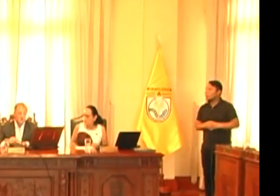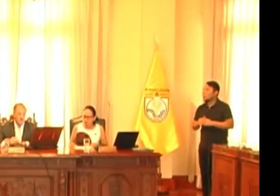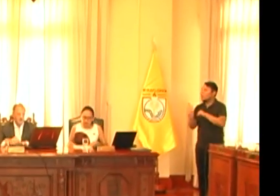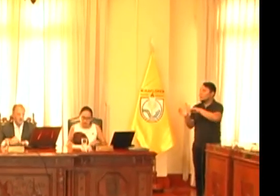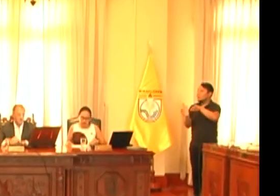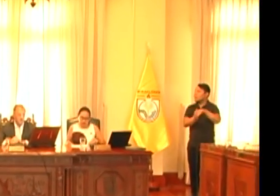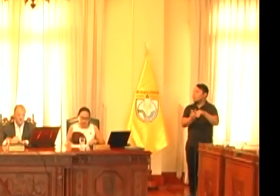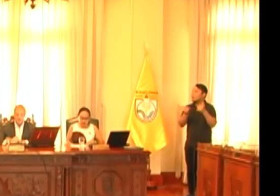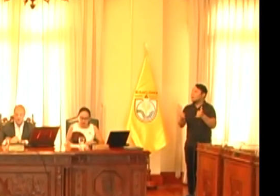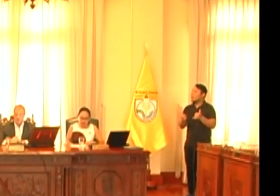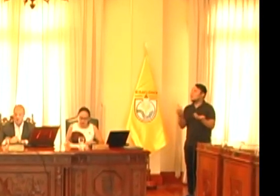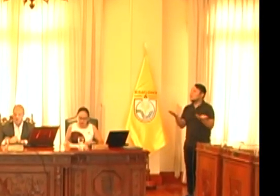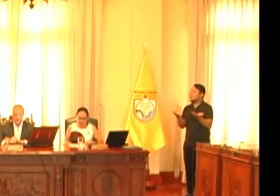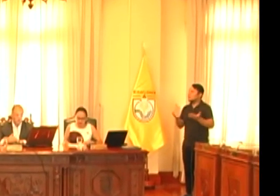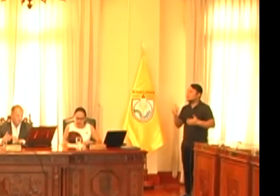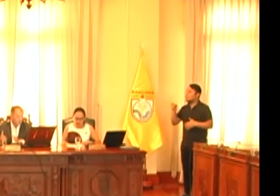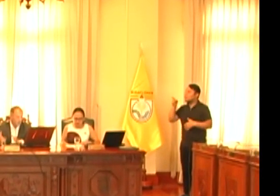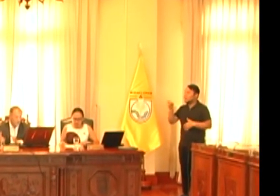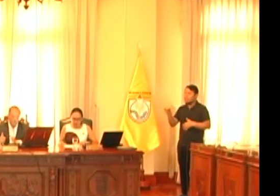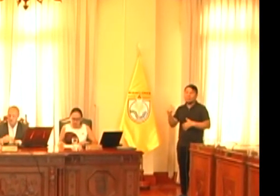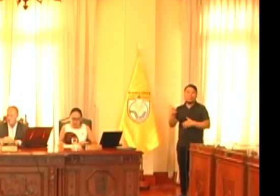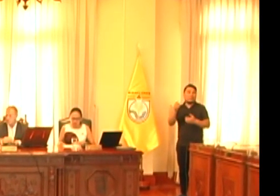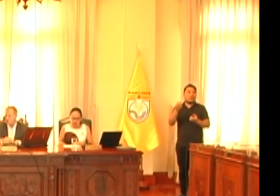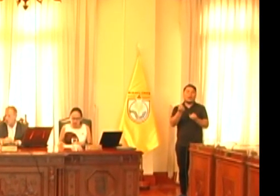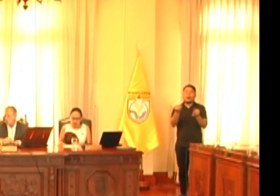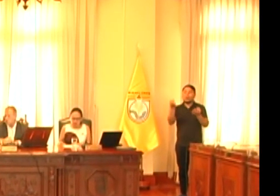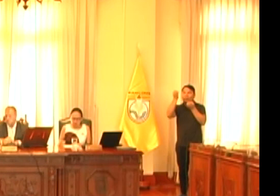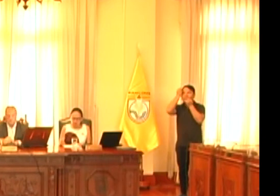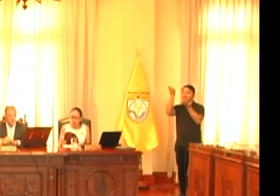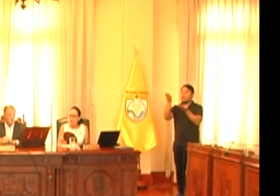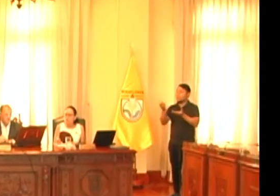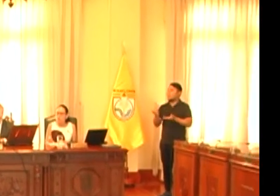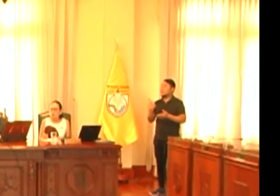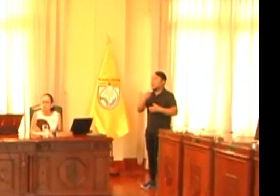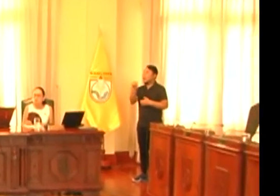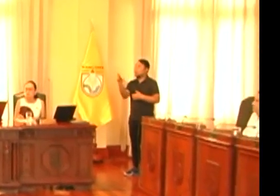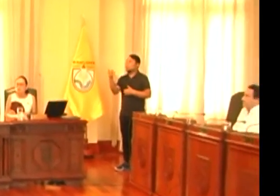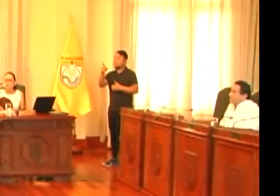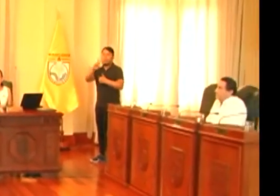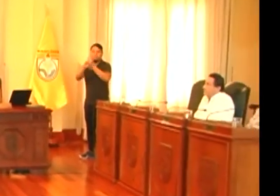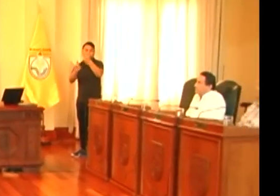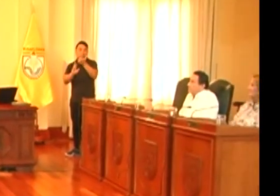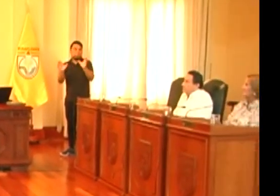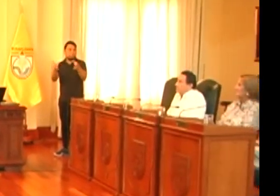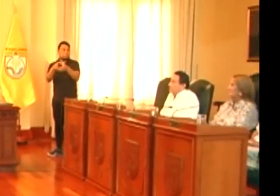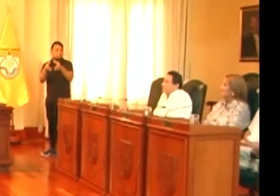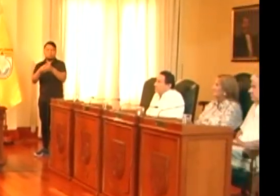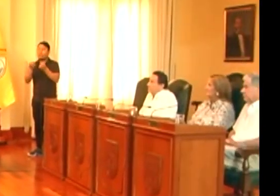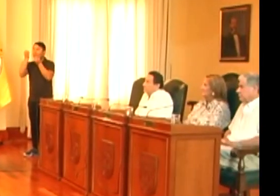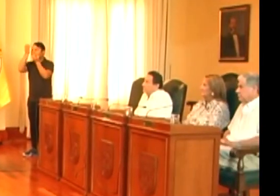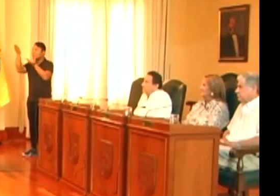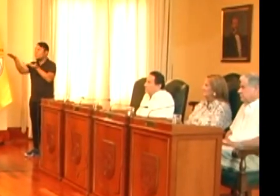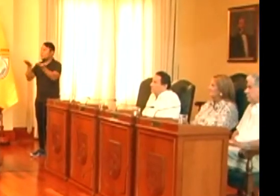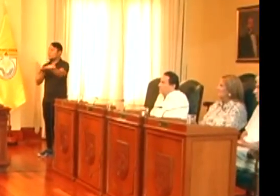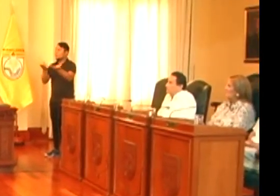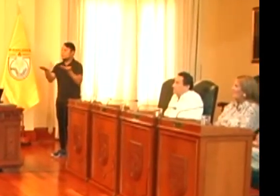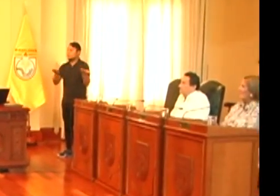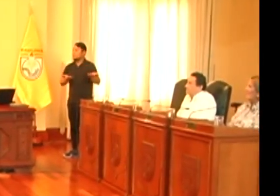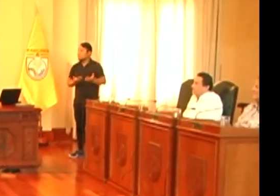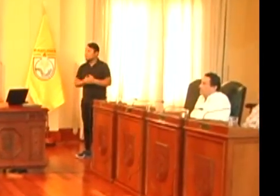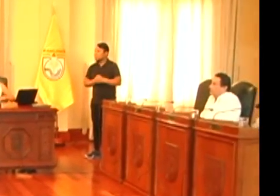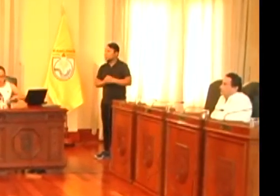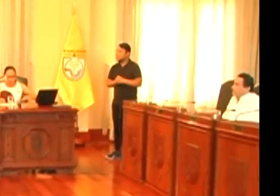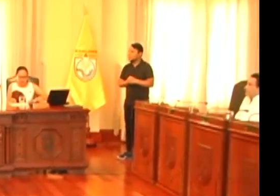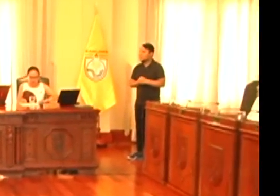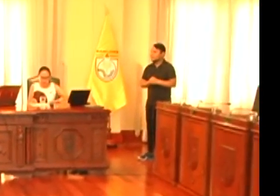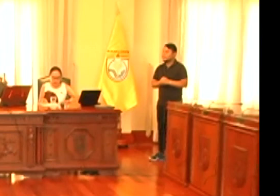vamos a lo que es algún informe de algún miembro del consejo. No teniendo informes, vamos a lo que es orden del